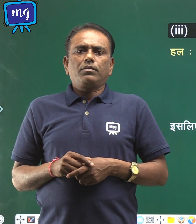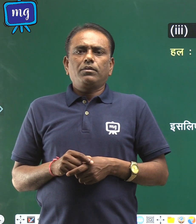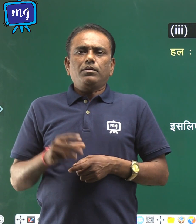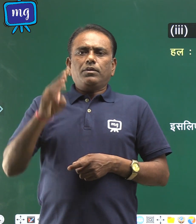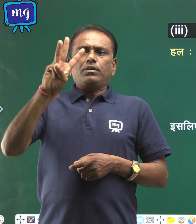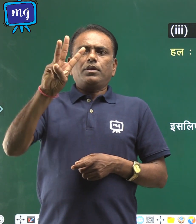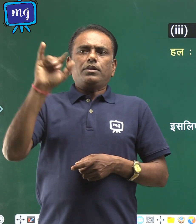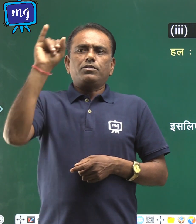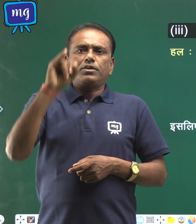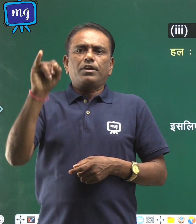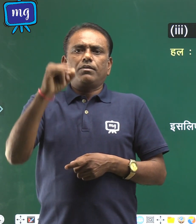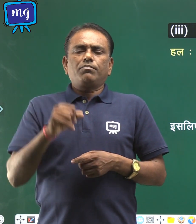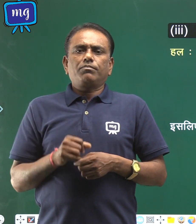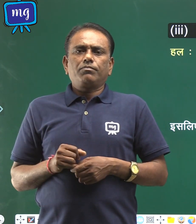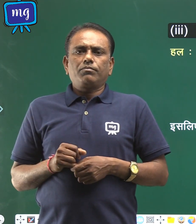36,